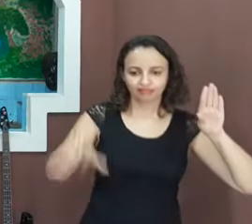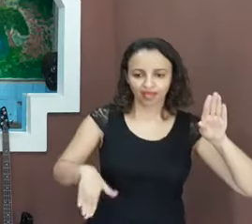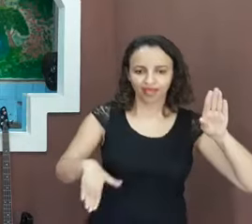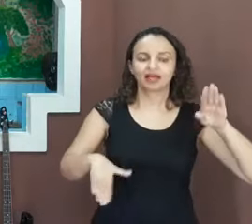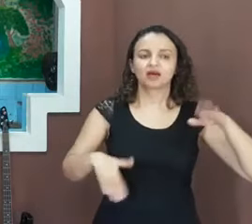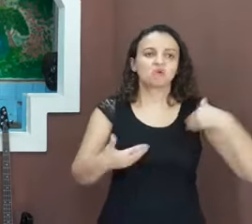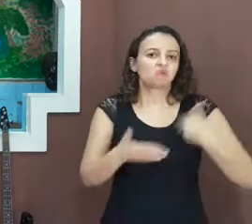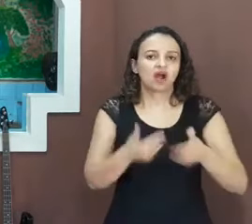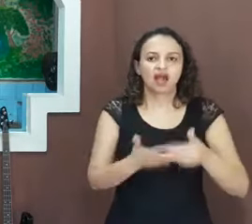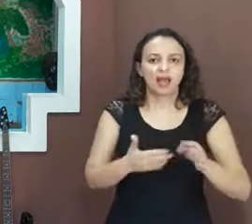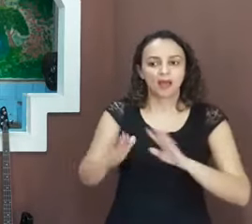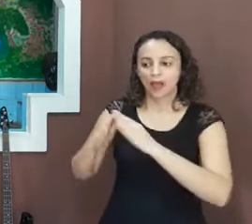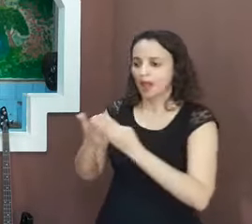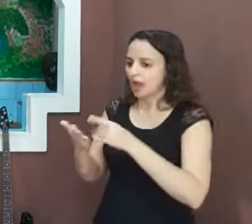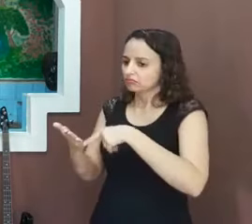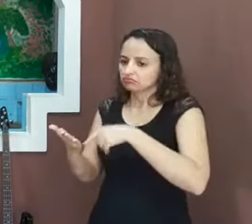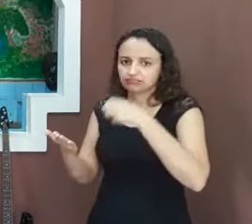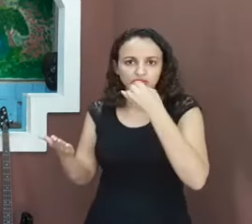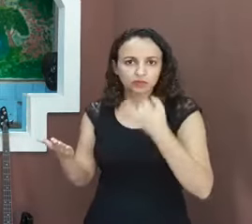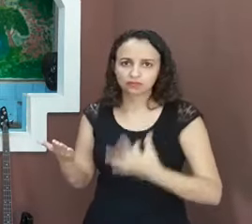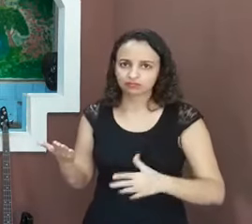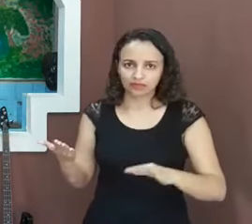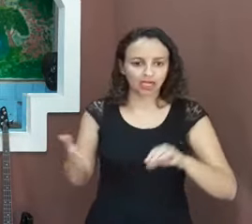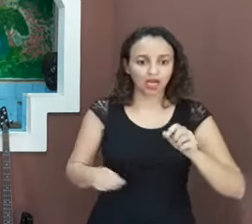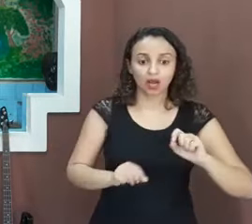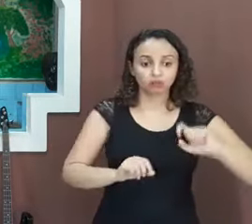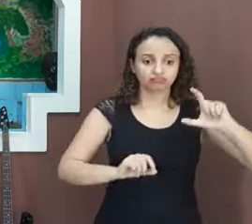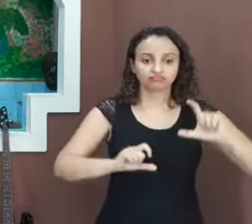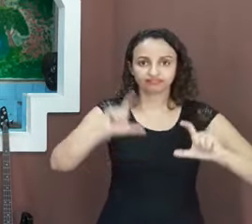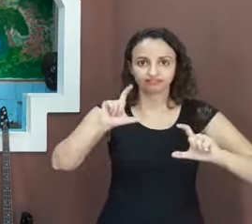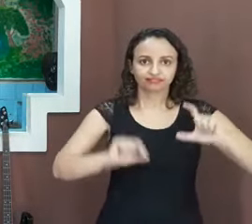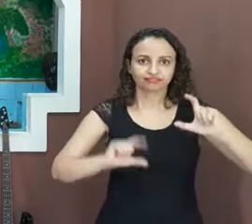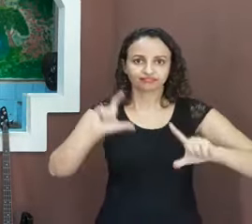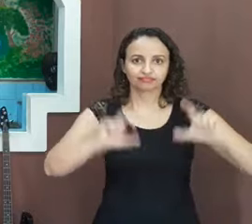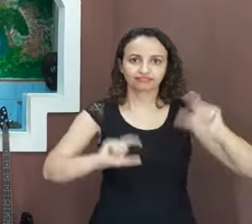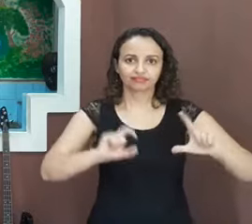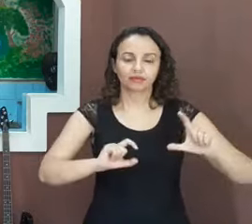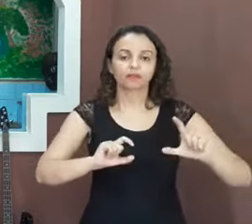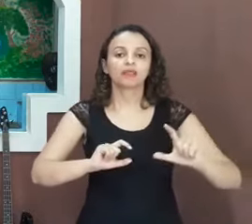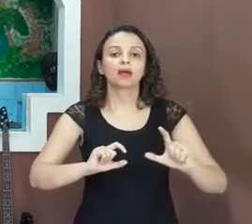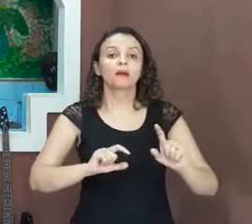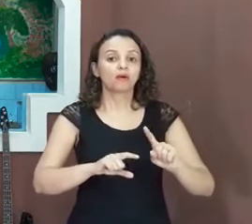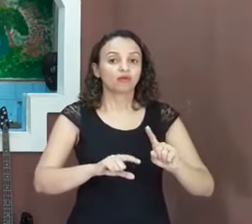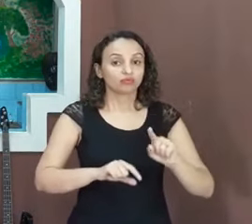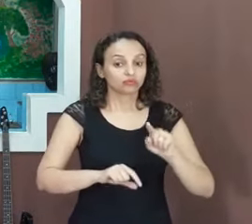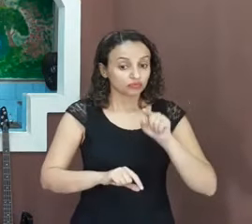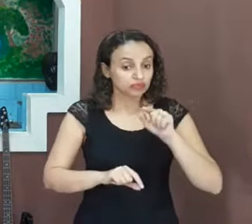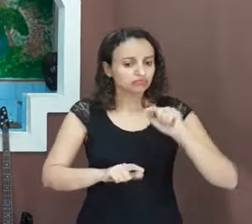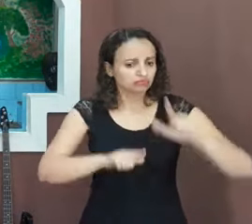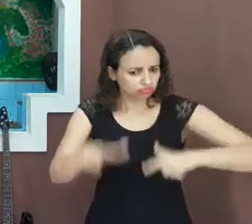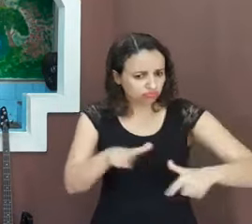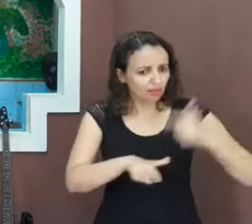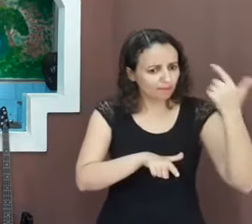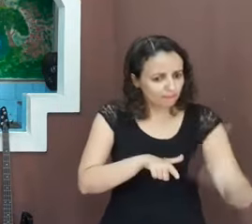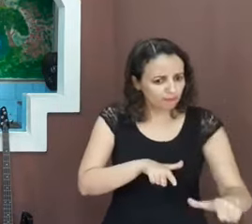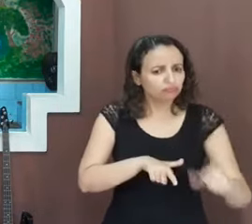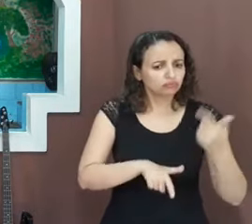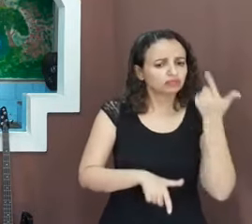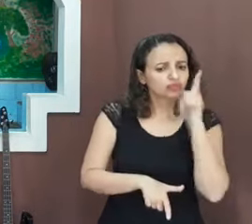Tá? É, pastor, eu trabalho mais. Amém, glória a Deus. Você tem mais trabalho, você tem mais saúde, que bênção. Tem mais